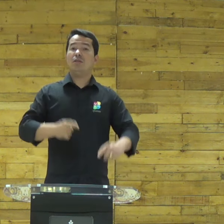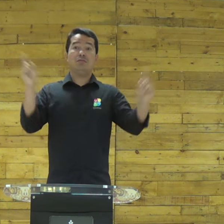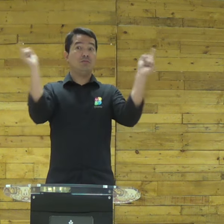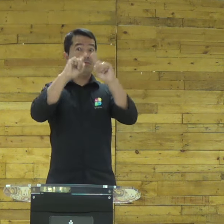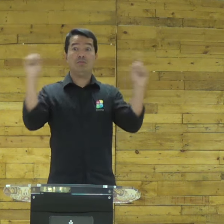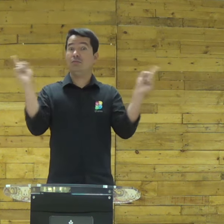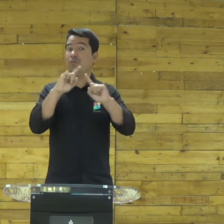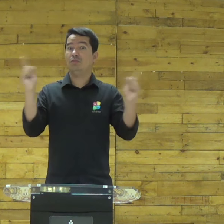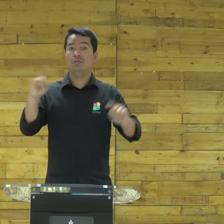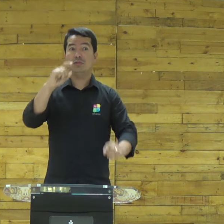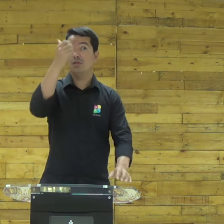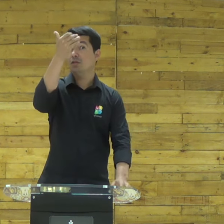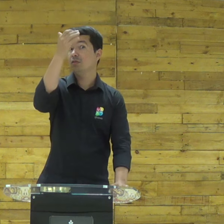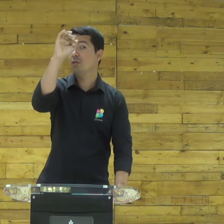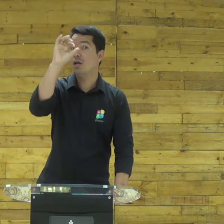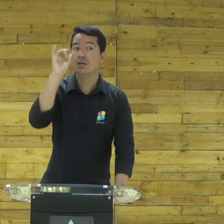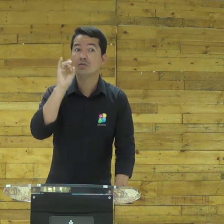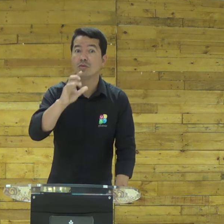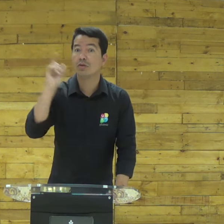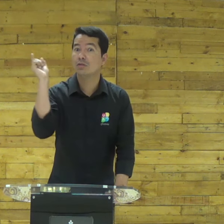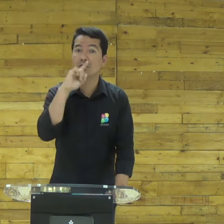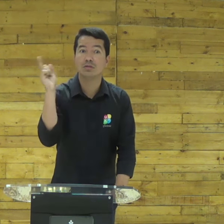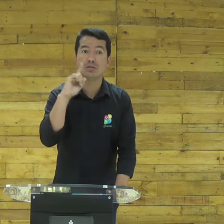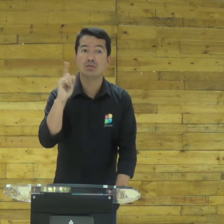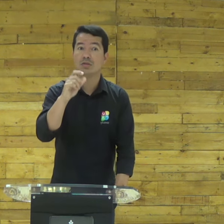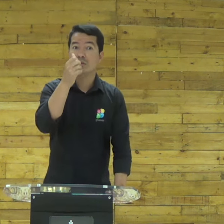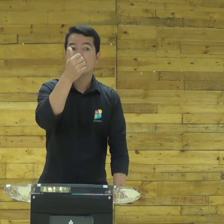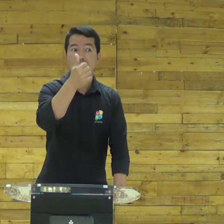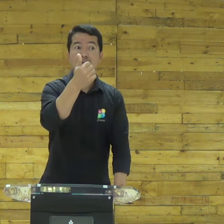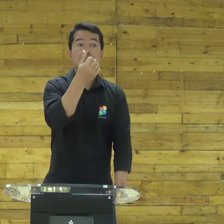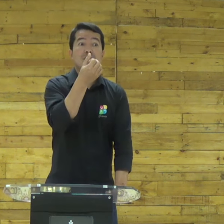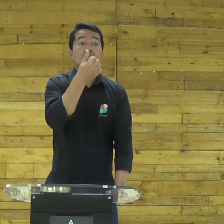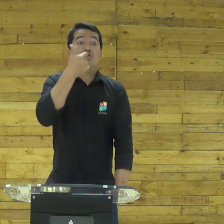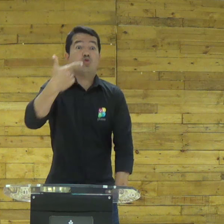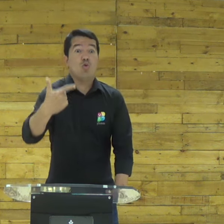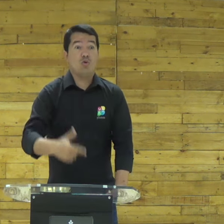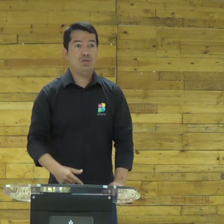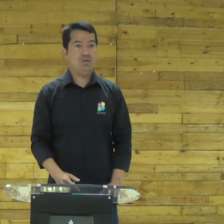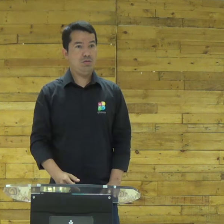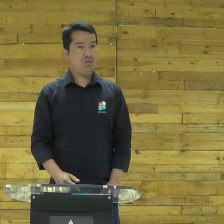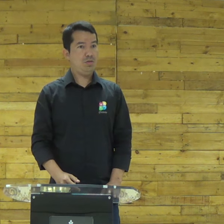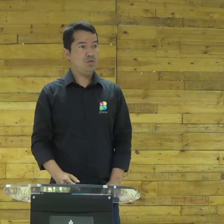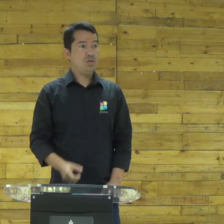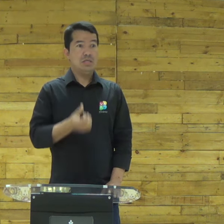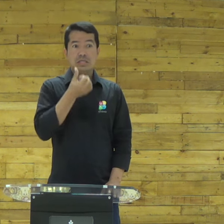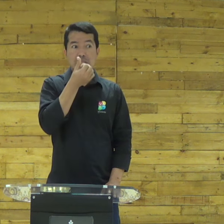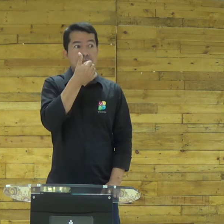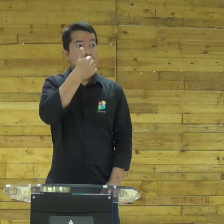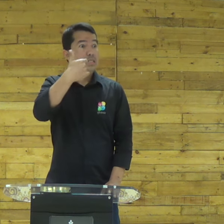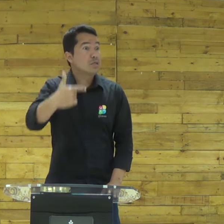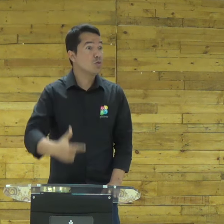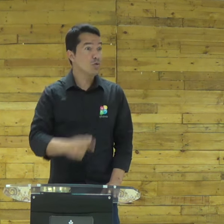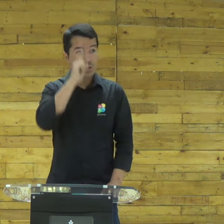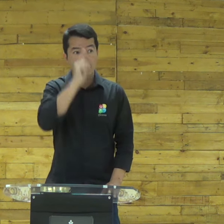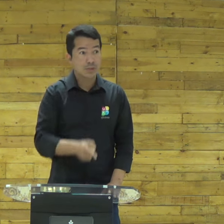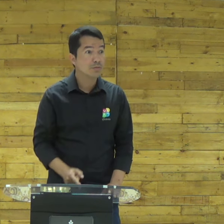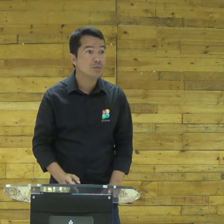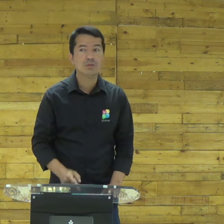daí você pensa muito fácil os 10 mandamentos certo mas não são só eles são